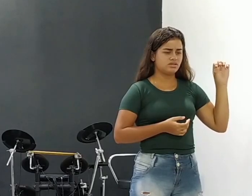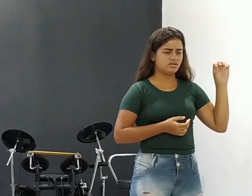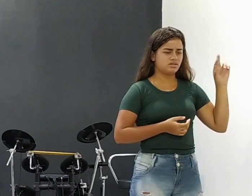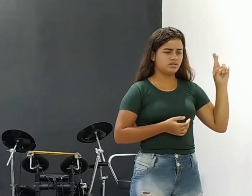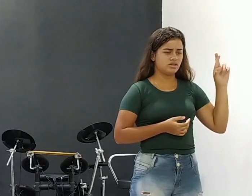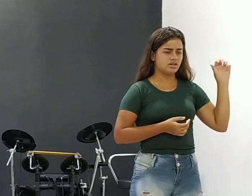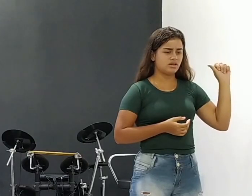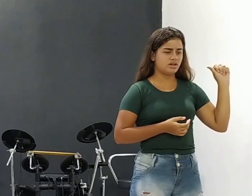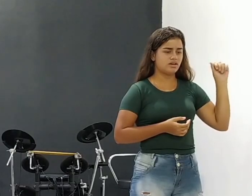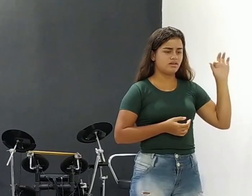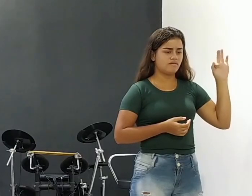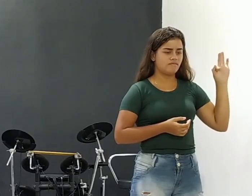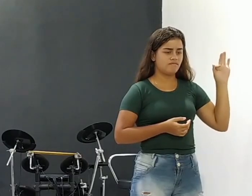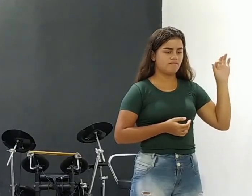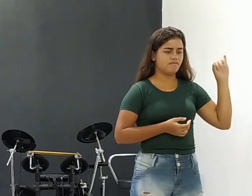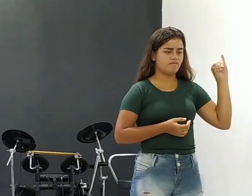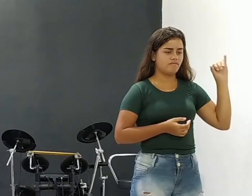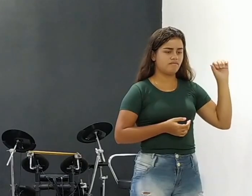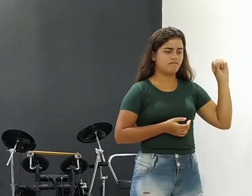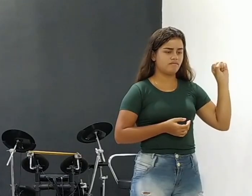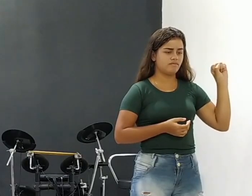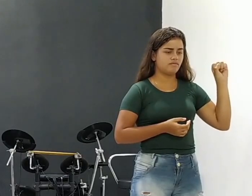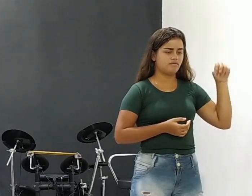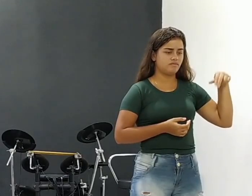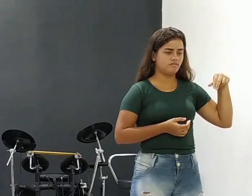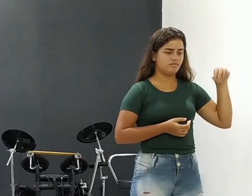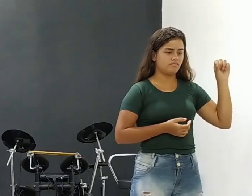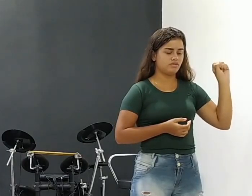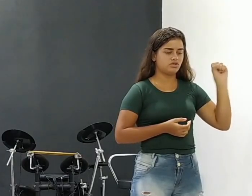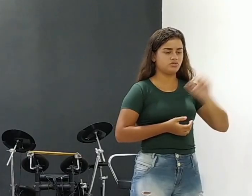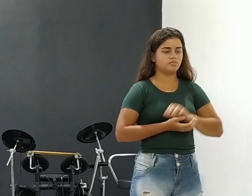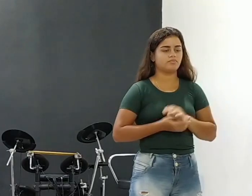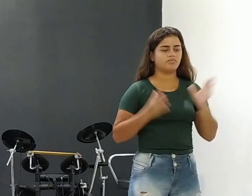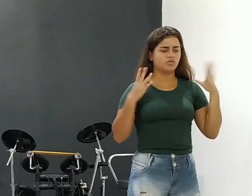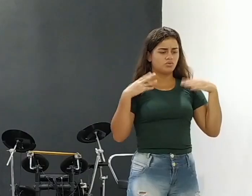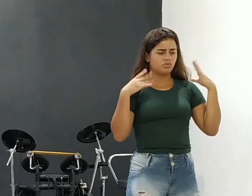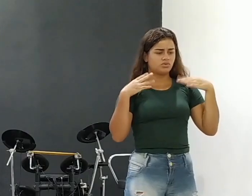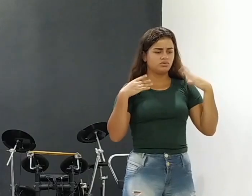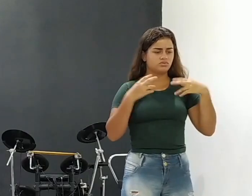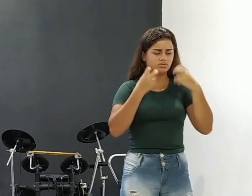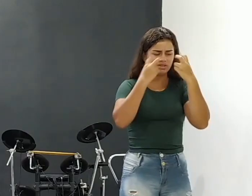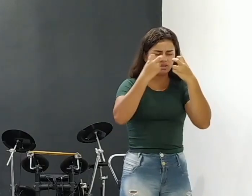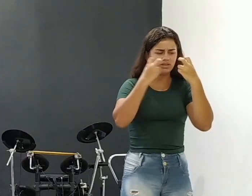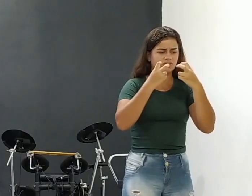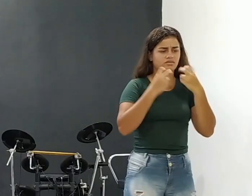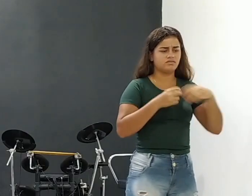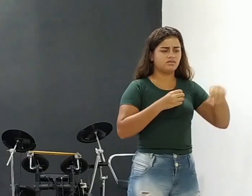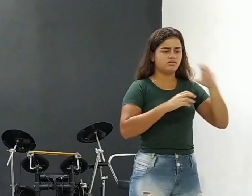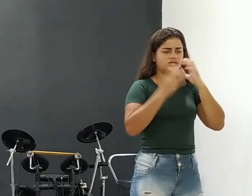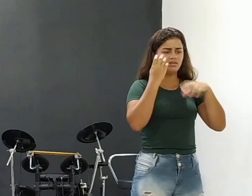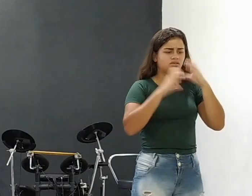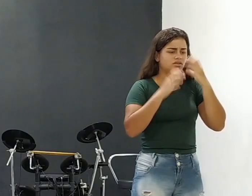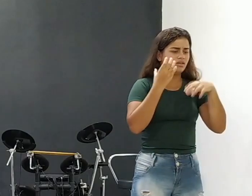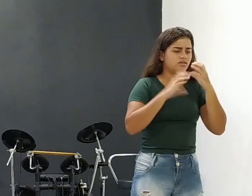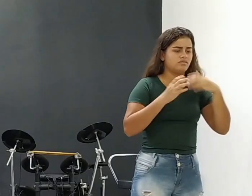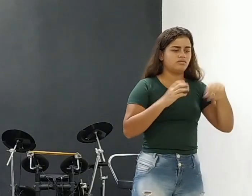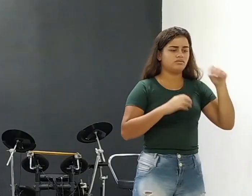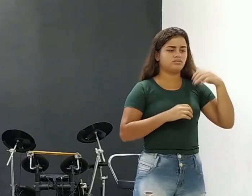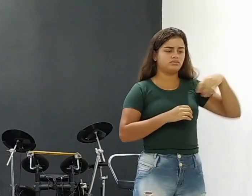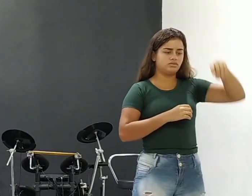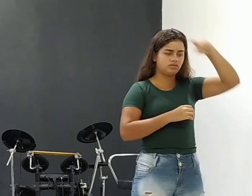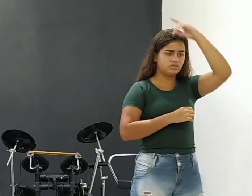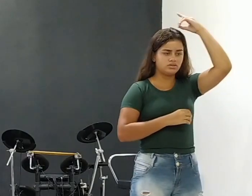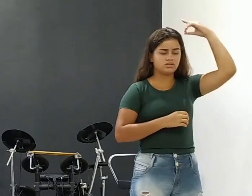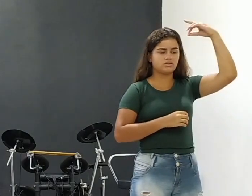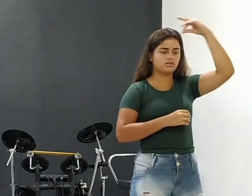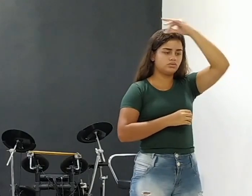de fogo, eles cantavam, eles clamavam, eles gritavam: Santo, Santo, Santo és o Senhor. E aqui